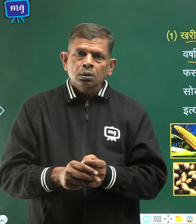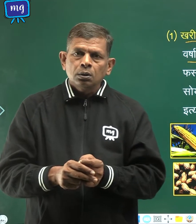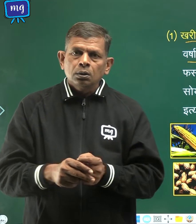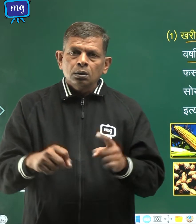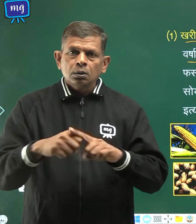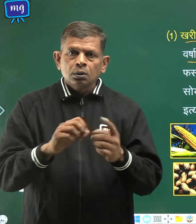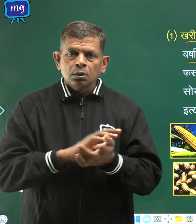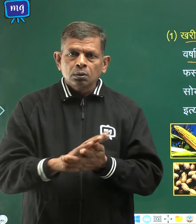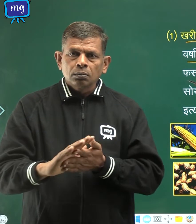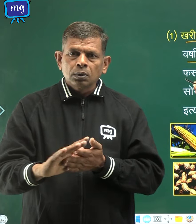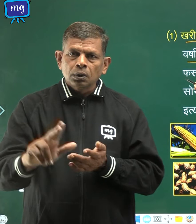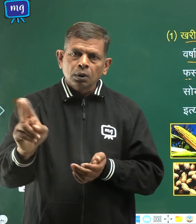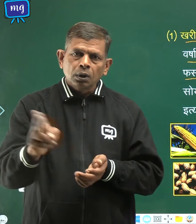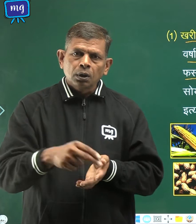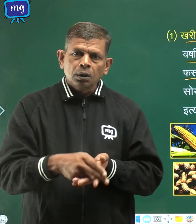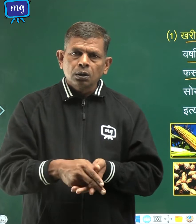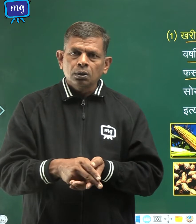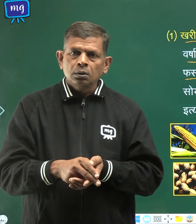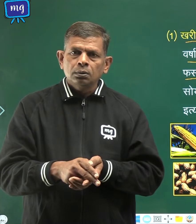खरीफ फसल कहलाती है।